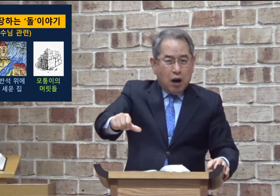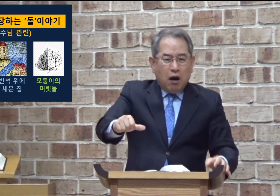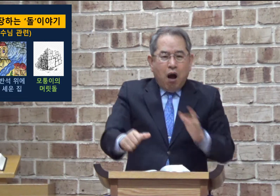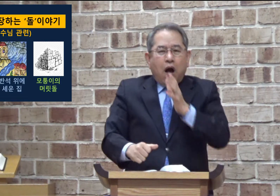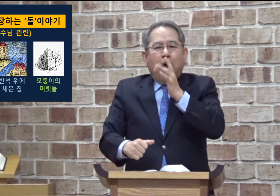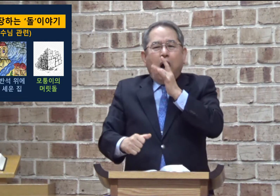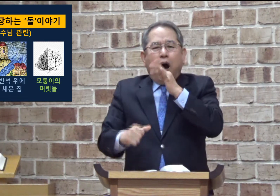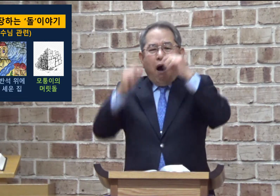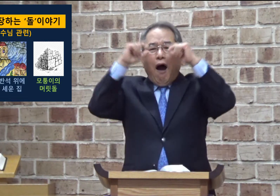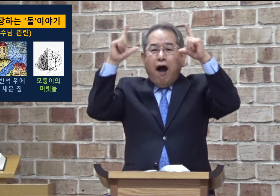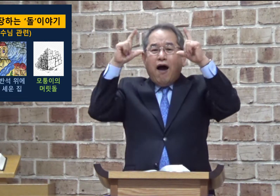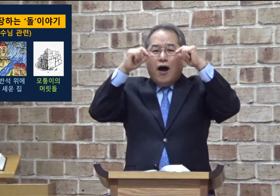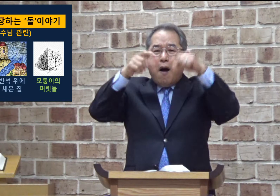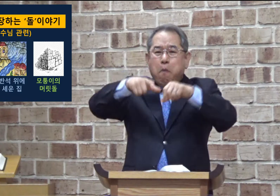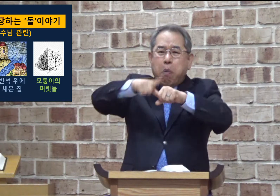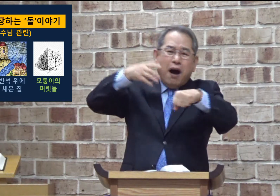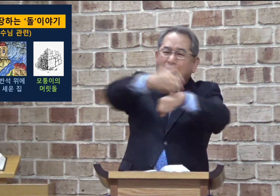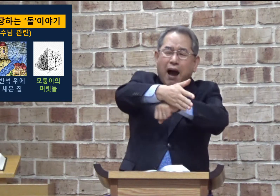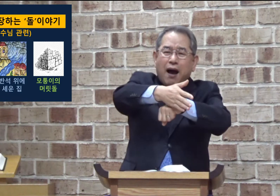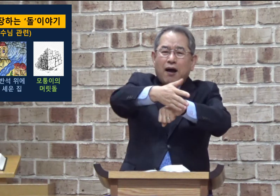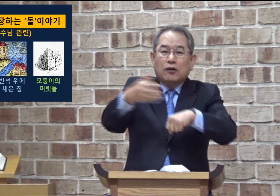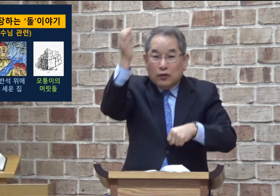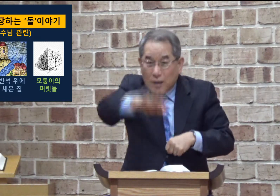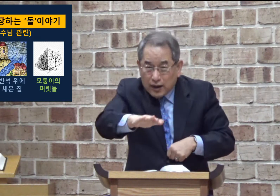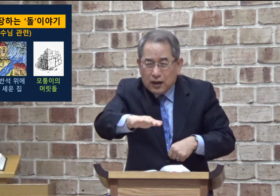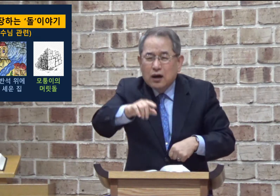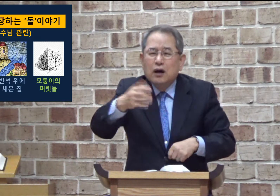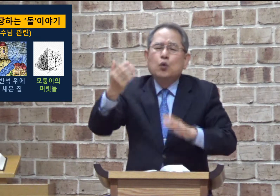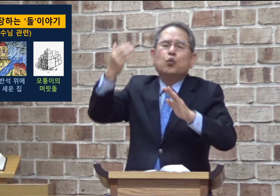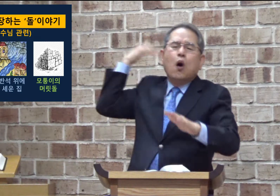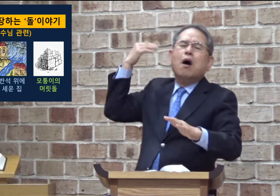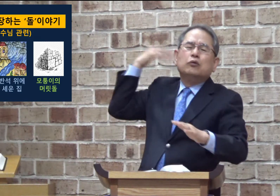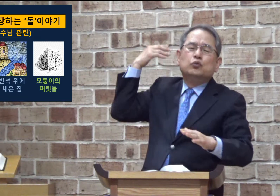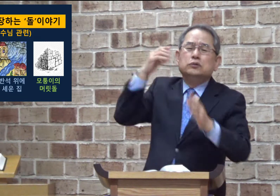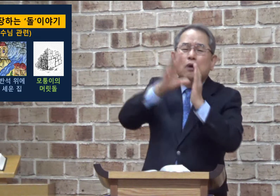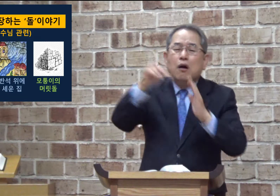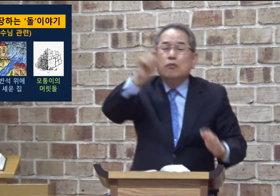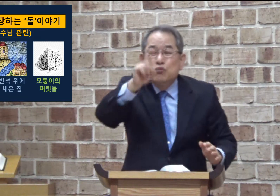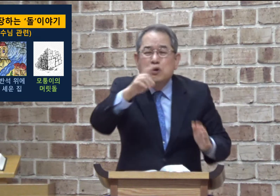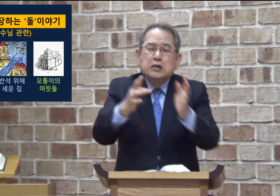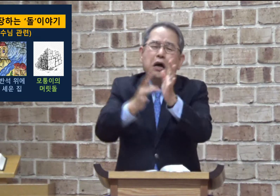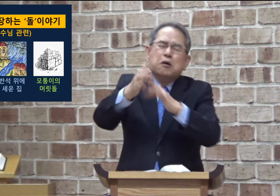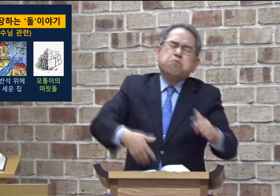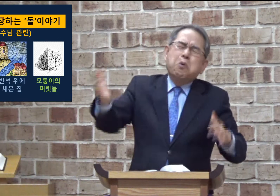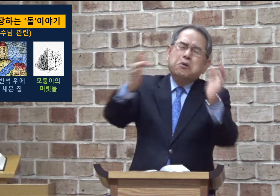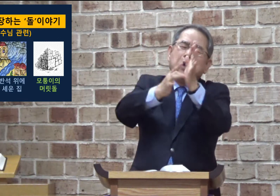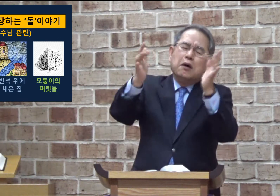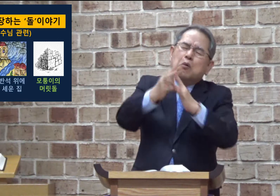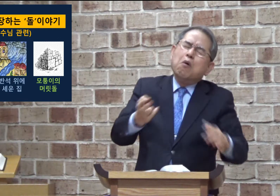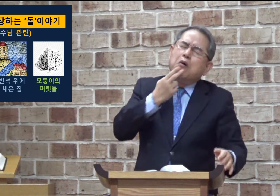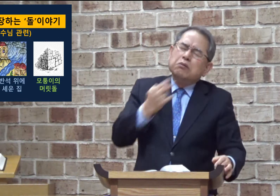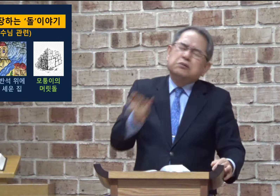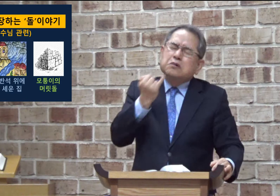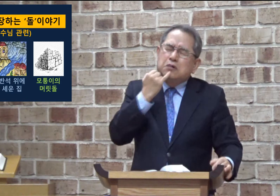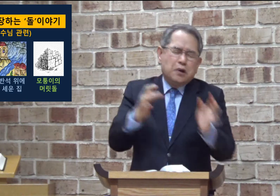늦게 깨달아 예전에는 예수님이 없어도 괜찮다, 필요 없다 이렇게 생각하는 사람이 많았습니다.